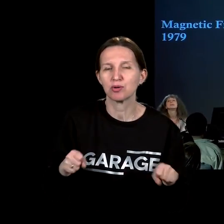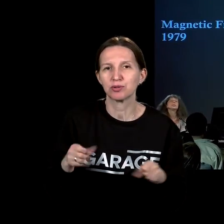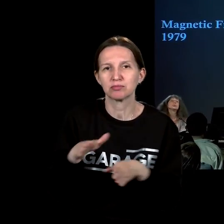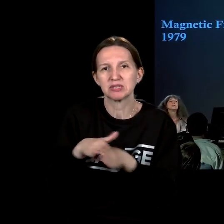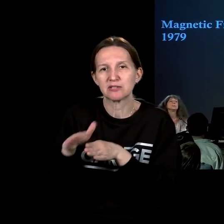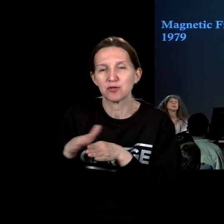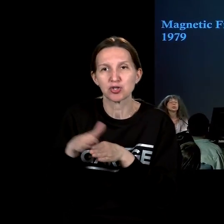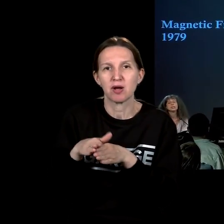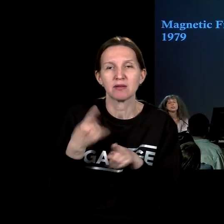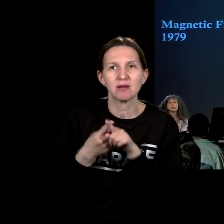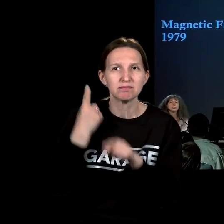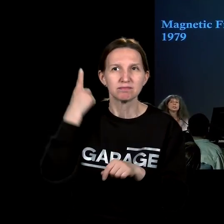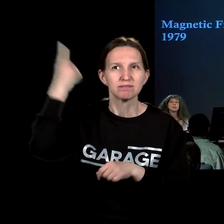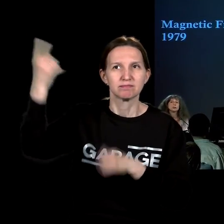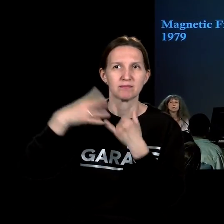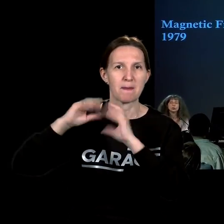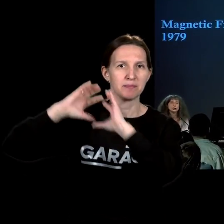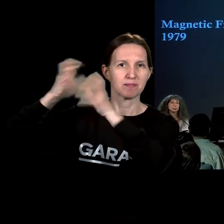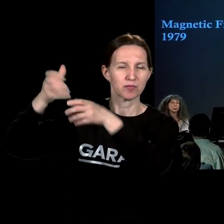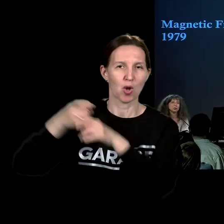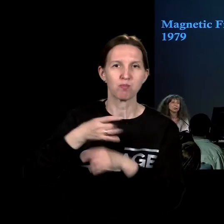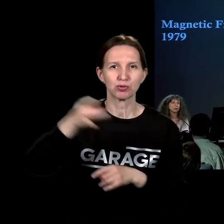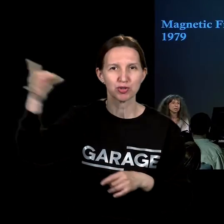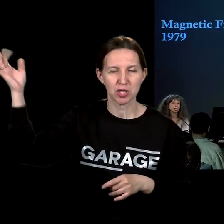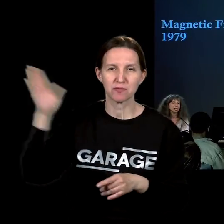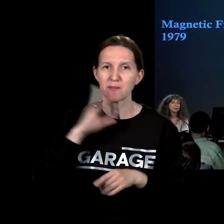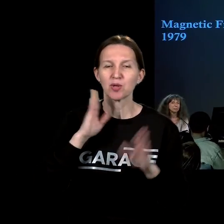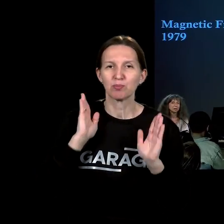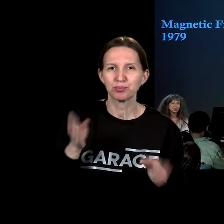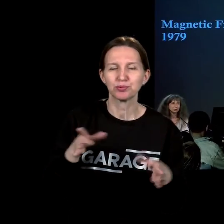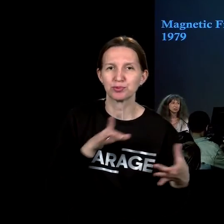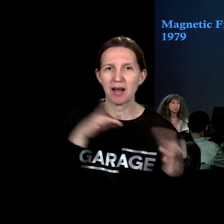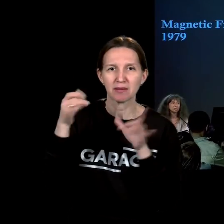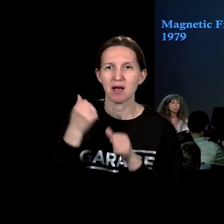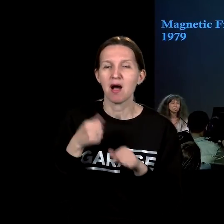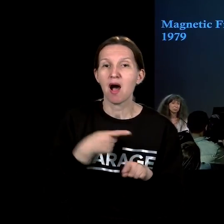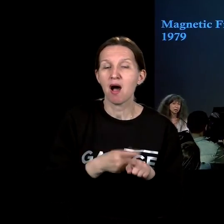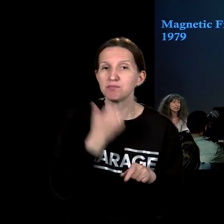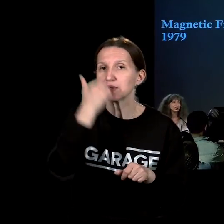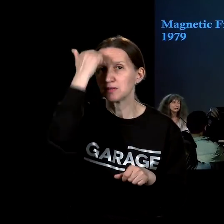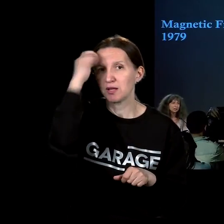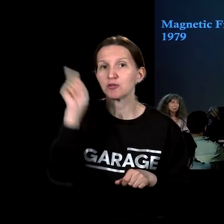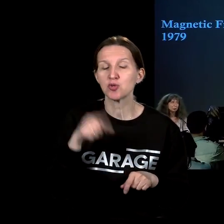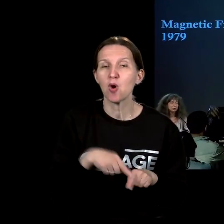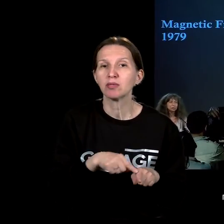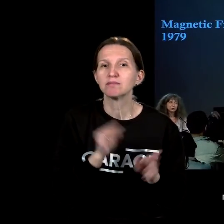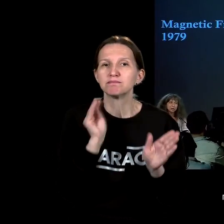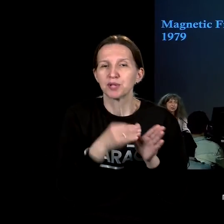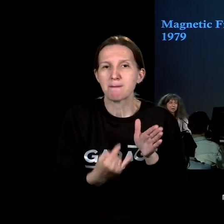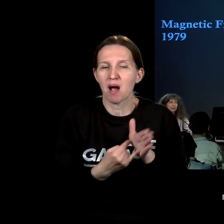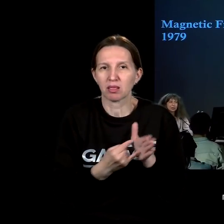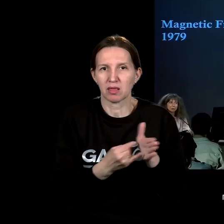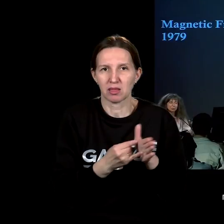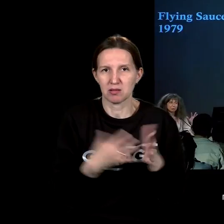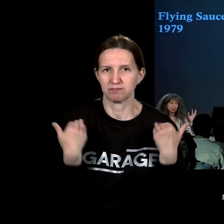совершать межзвездные путешествия, межгалактические путешествия, будут летать благодаря магнитной силе, придумывают вот